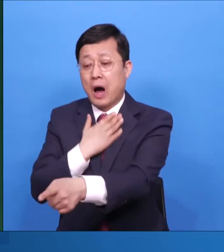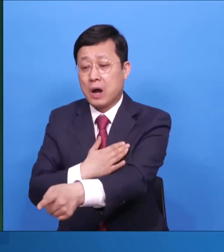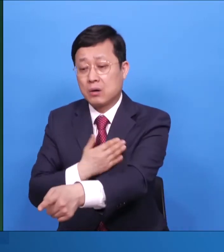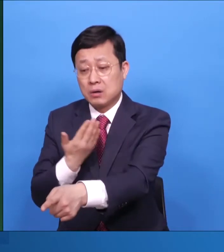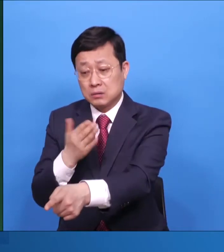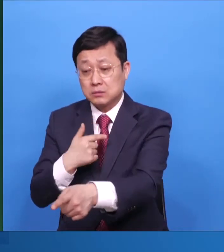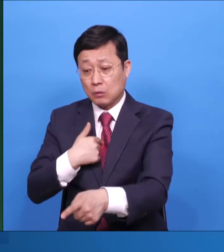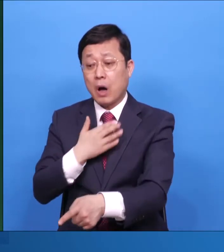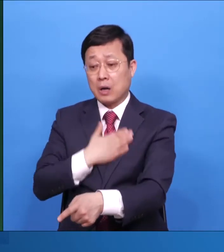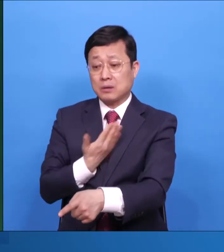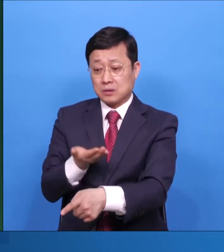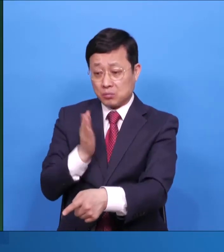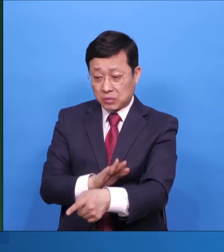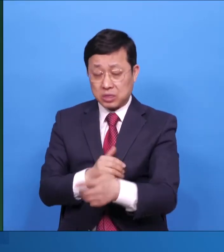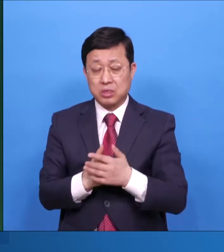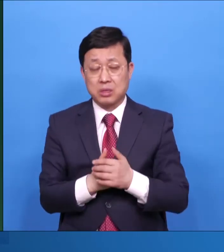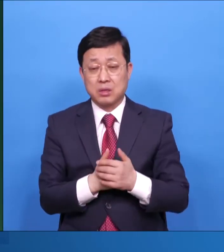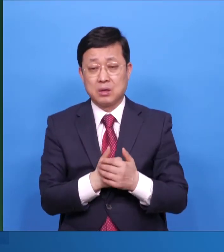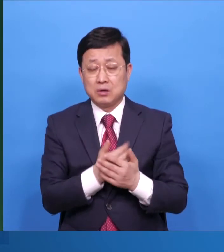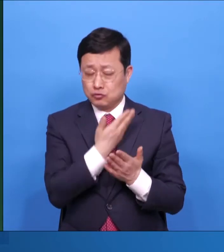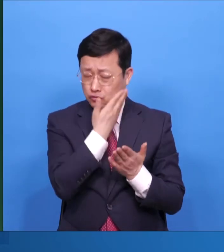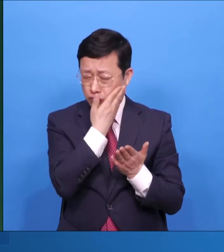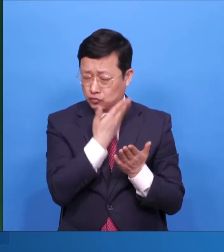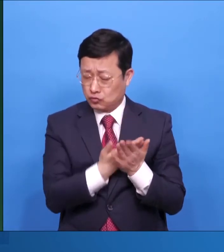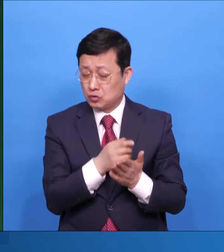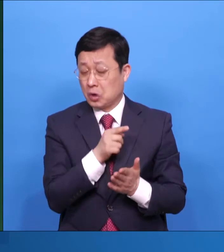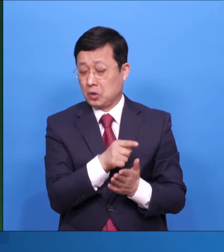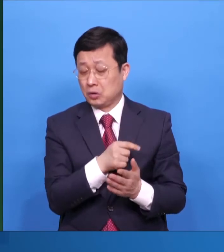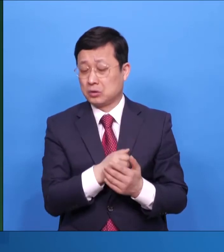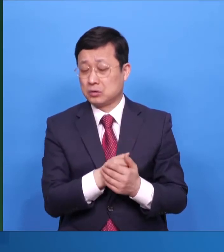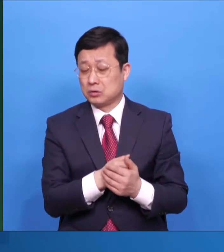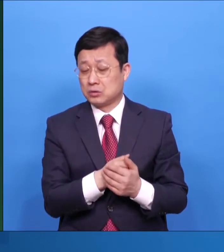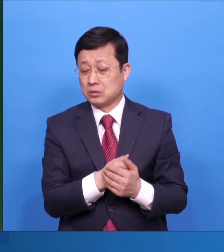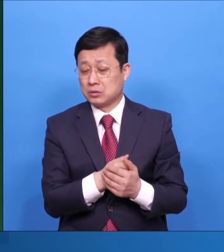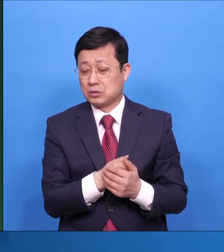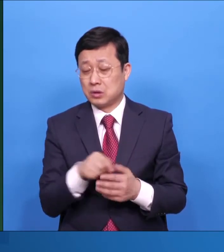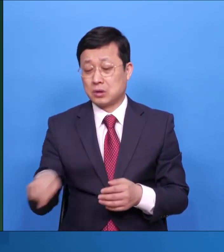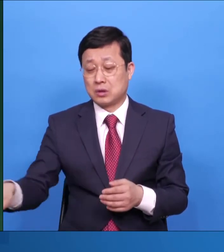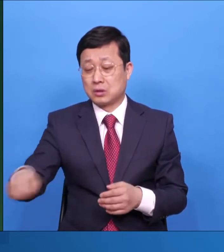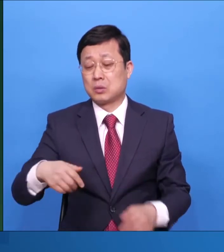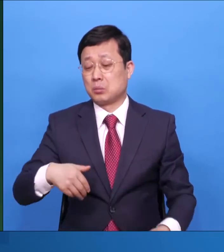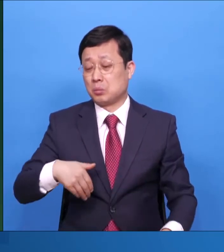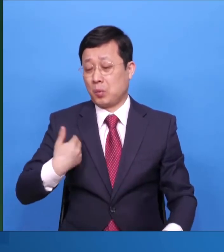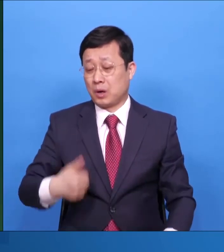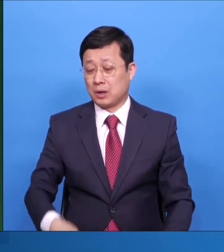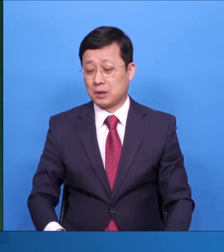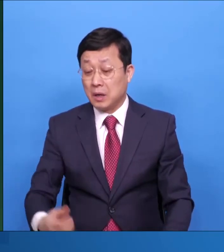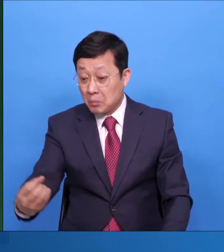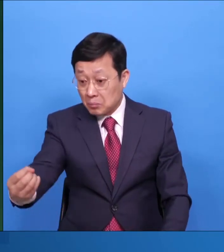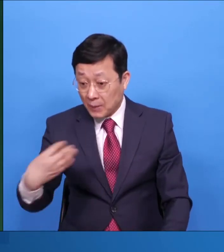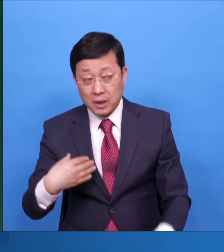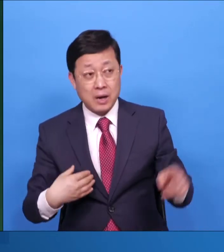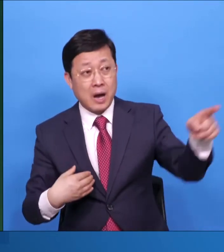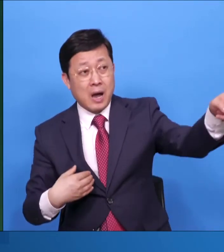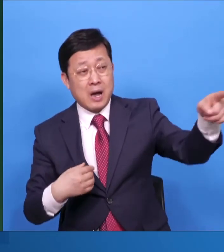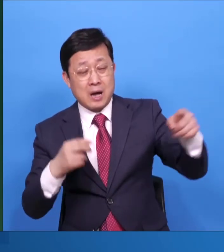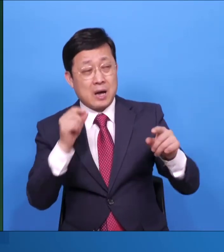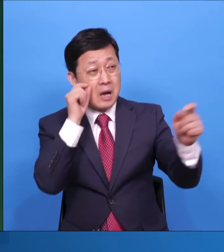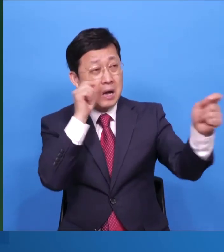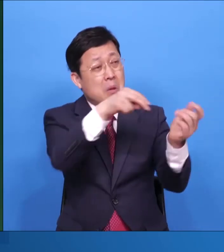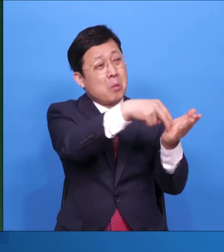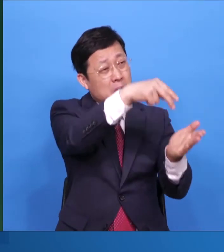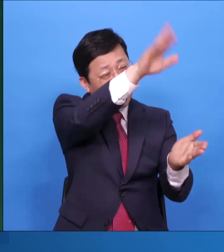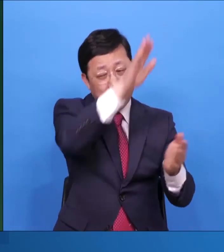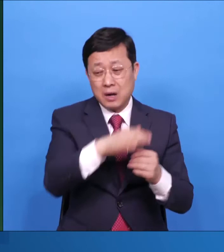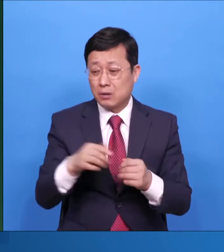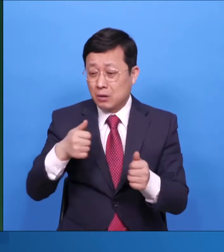los otros siervos que estaban con él? 아이 선생님이 지금 하늘로 올릴 줄 모르느냐 끝났는데 왜 따라가느냐 이렇게 나옵니다. Ah, si nuestro maestro ha ido